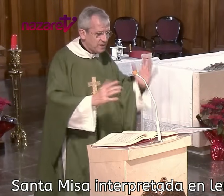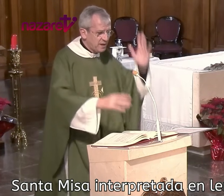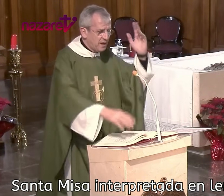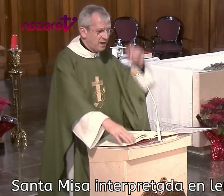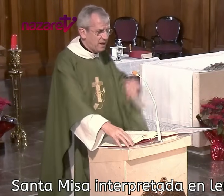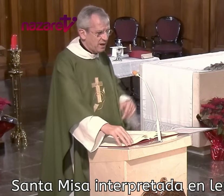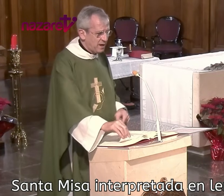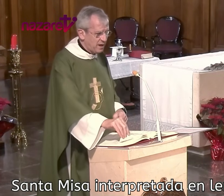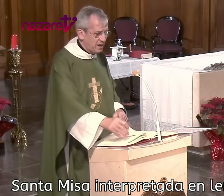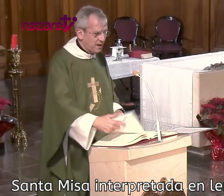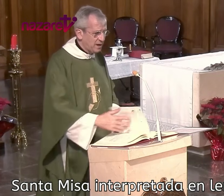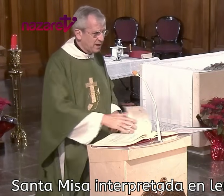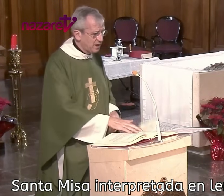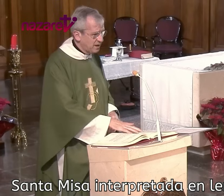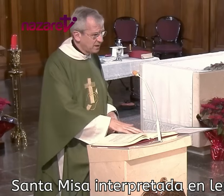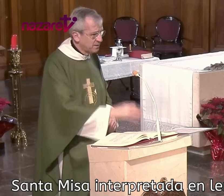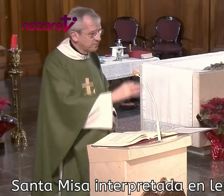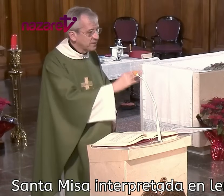aleluya.